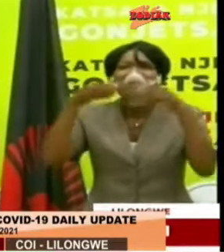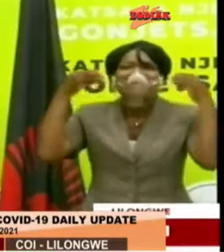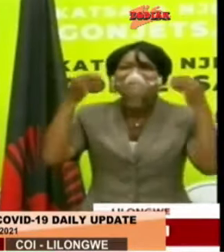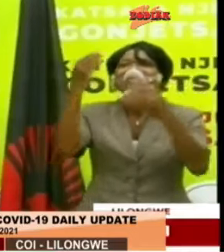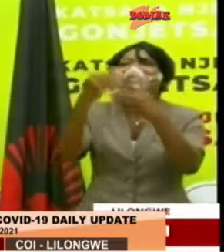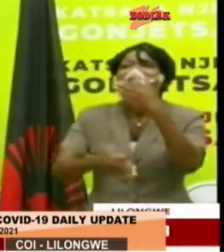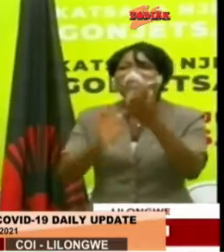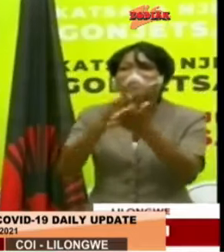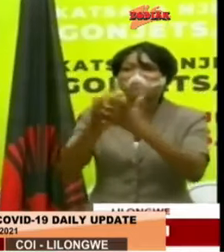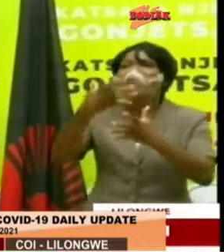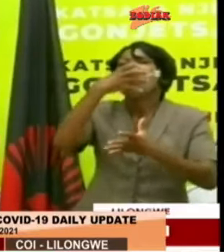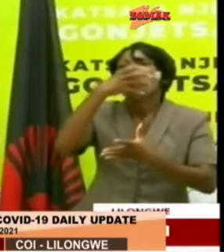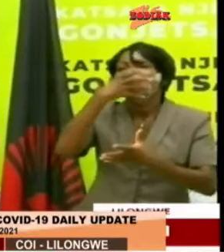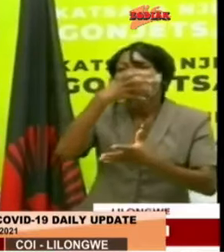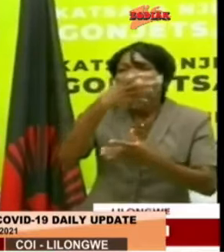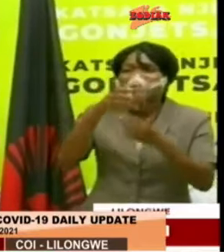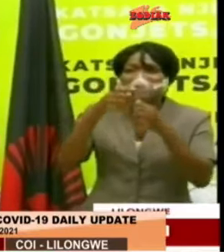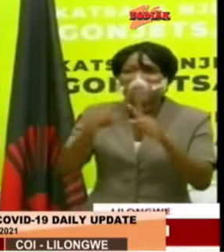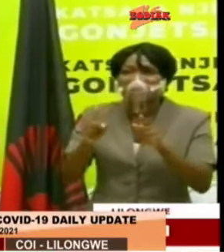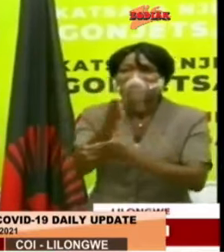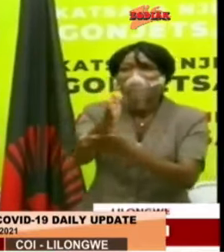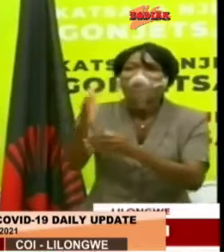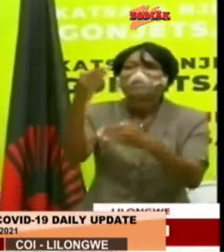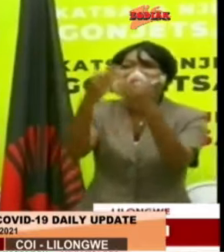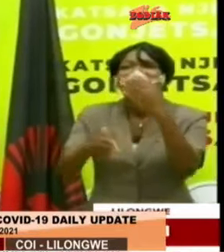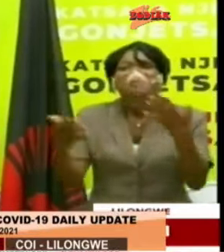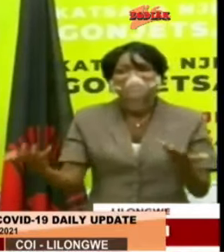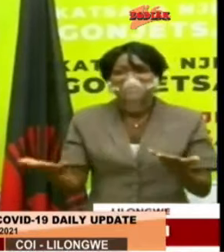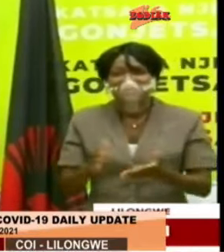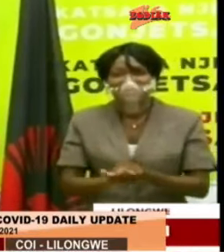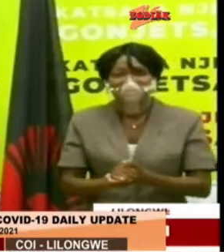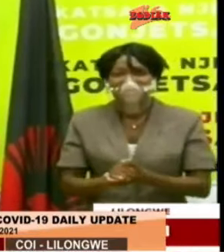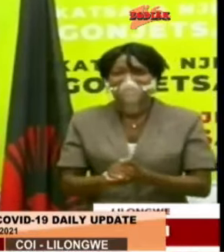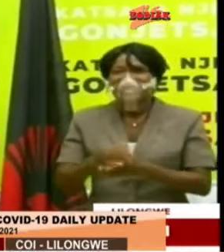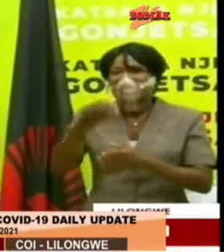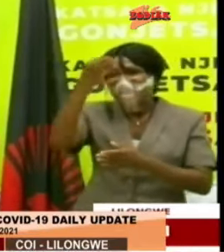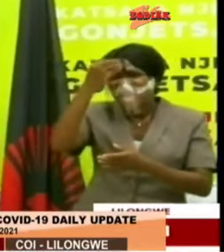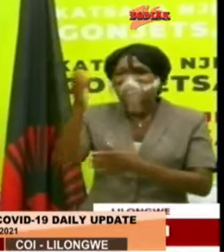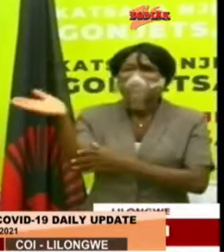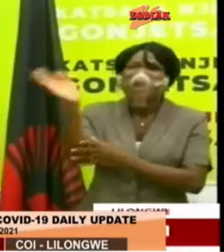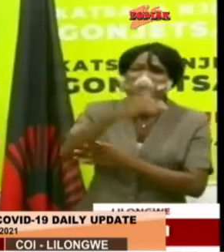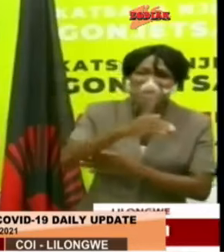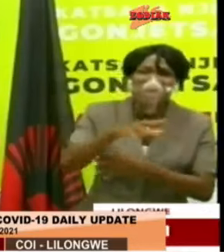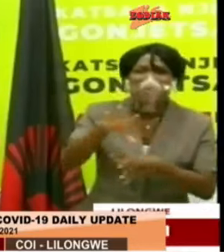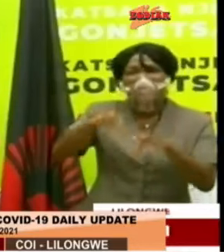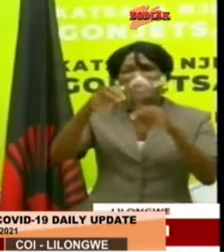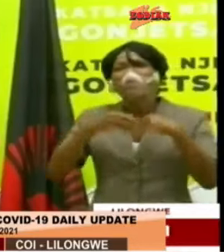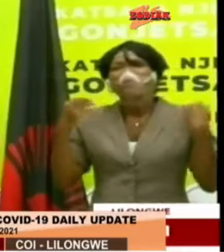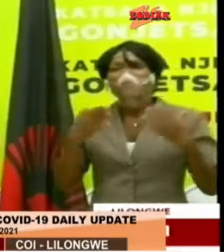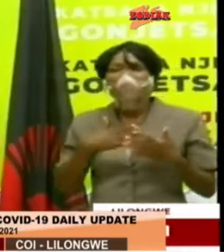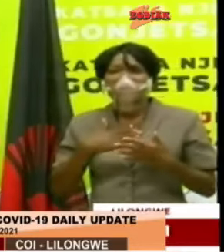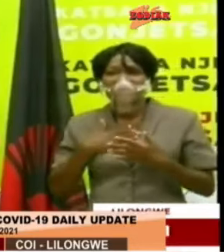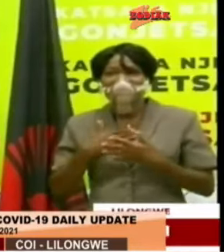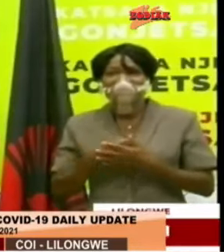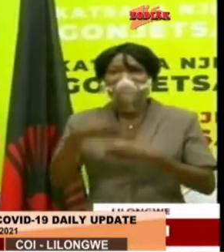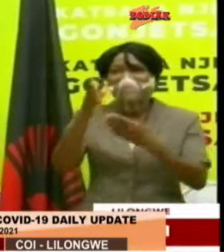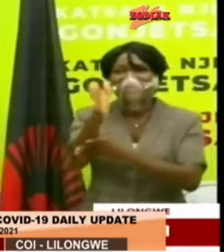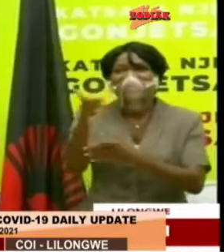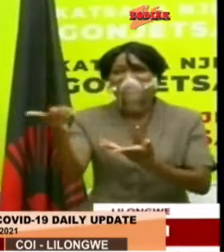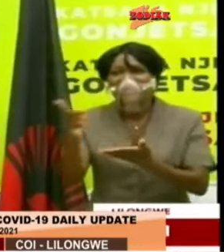mamaski. Ndani amene wabwera utitengela ufulu wathu opatsana moni poti kuno ku Malawi timati chikondi chili